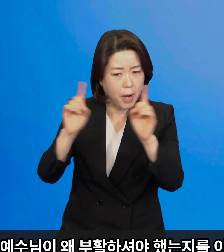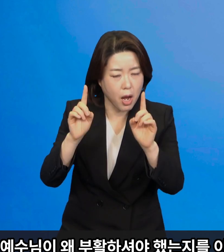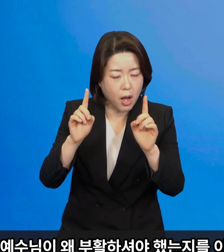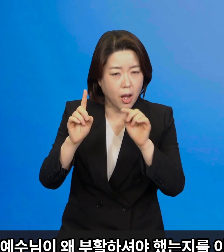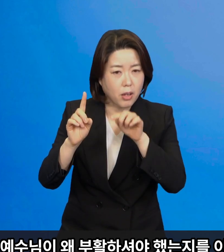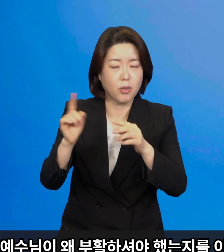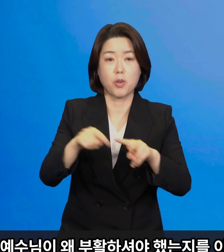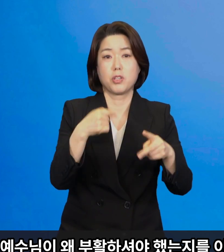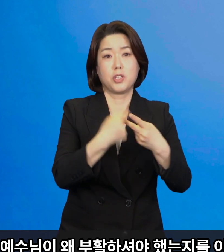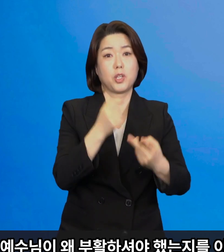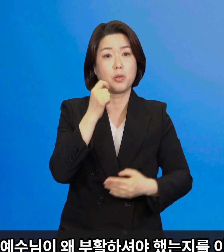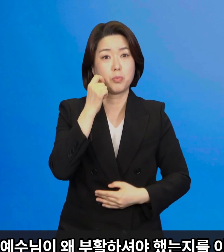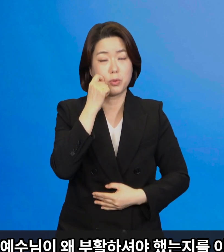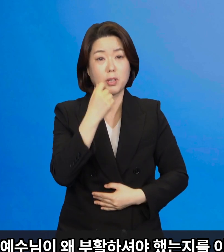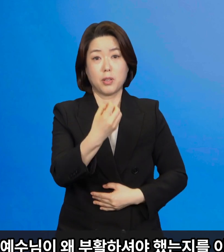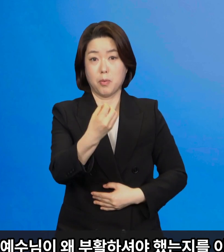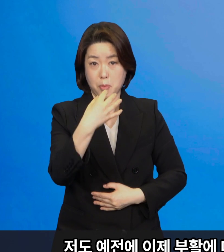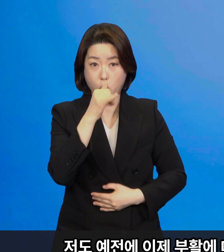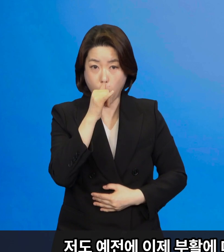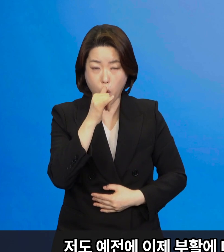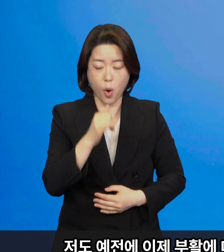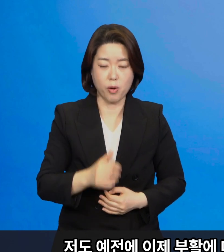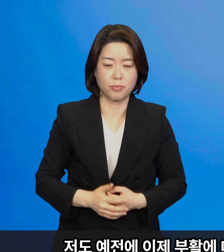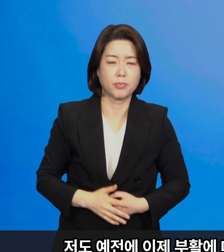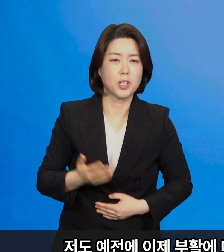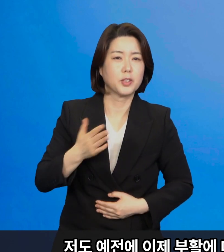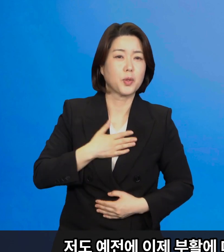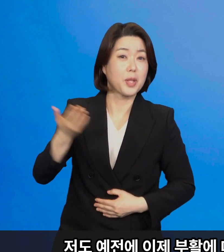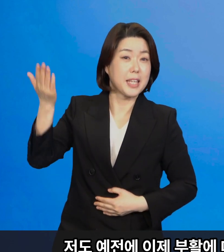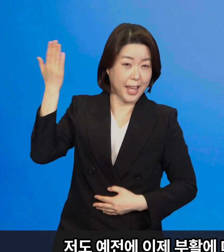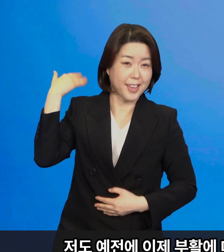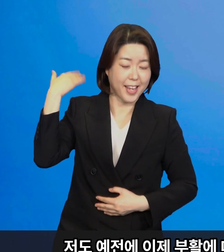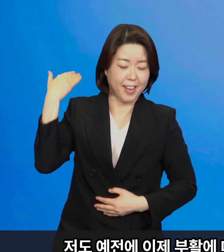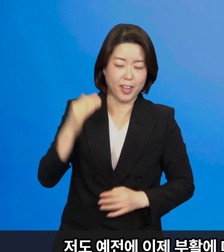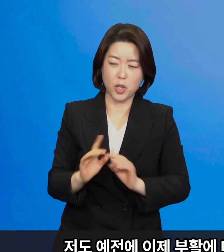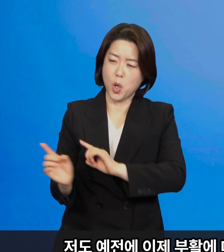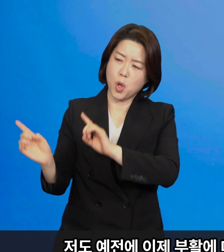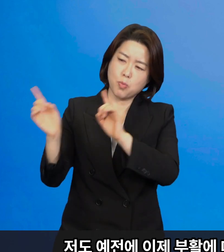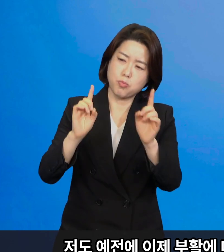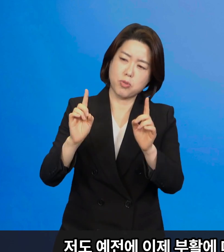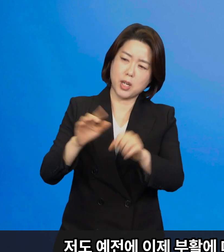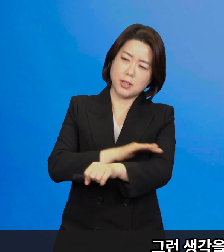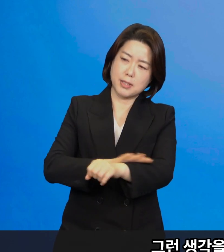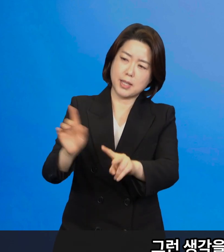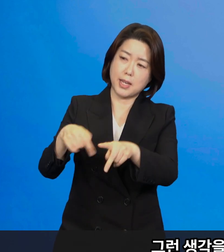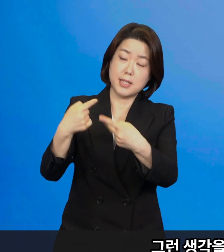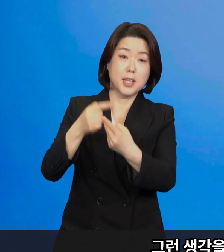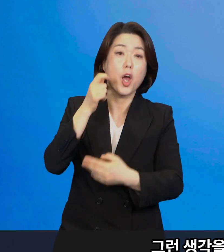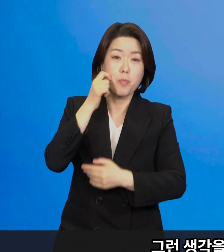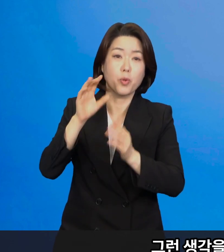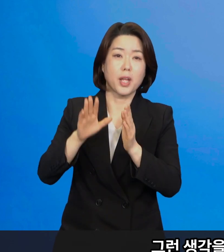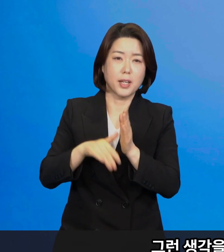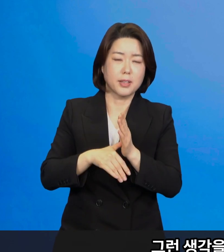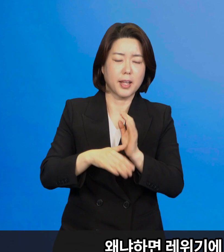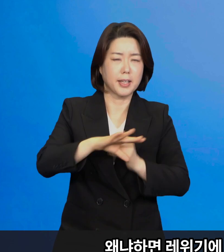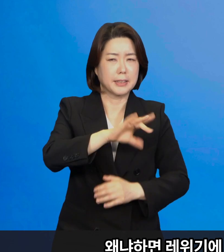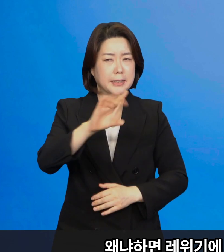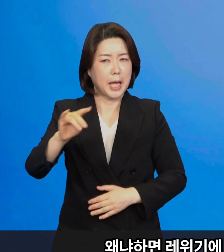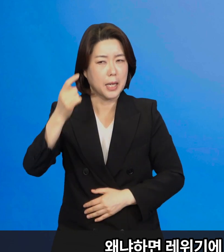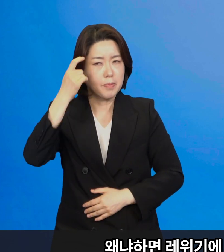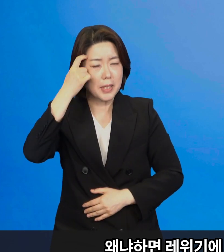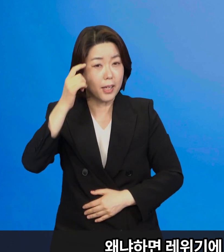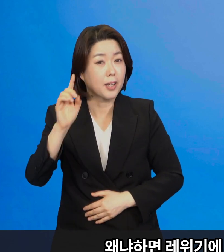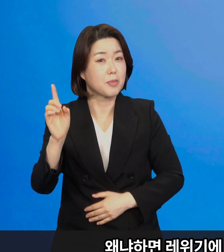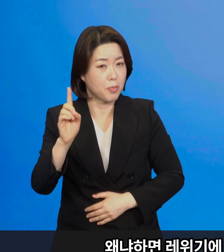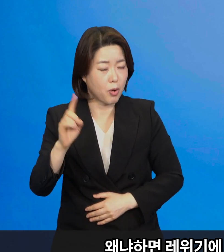이해하지 못하겠다라 하신 분이 계십니다. 저도 예전에 이제 부활에 대해서 잘 이해하지 못했을 때 그런 생각을 하곤 했습니다.